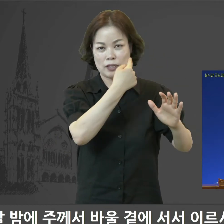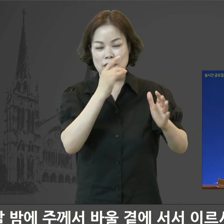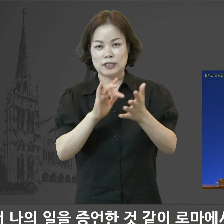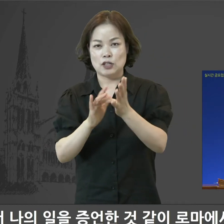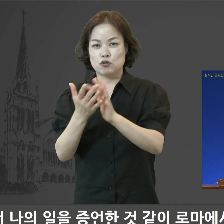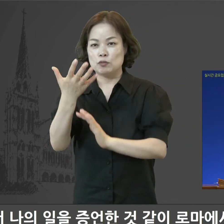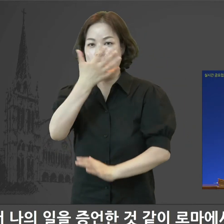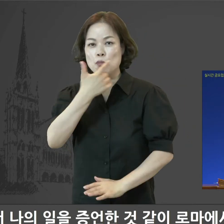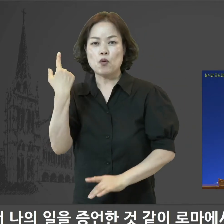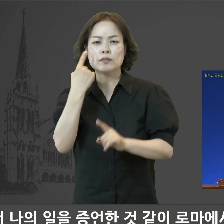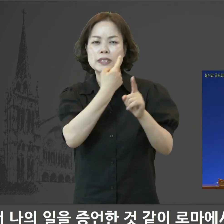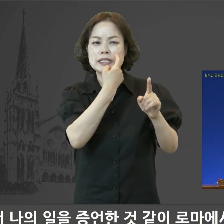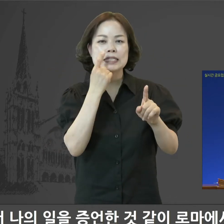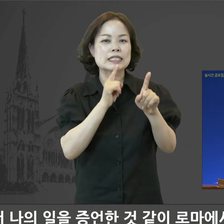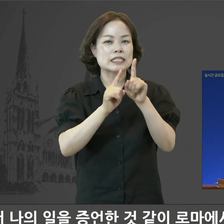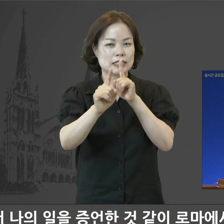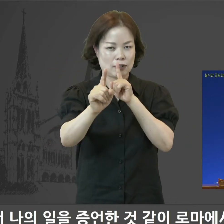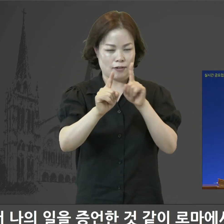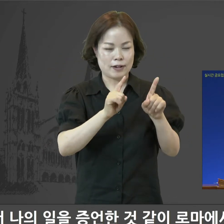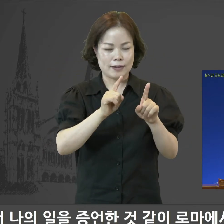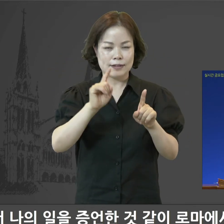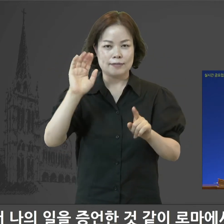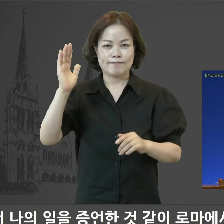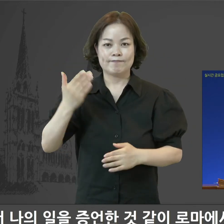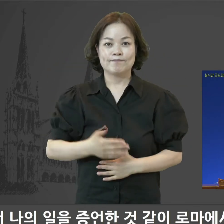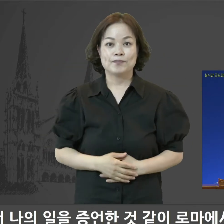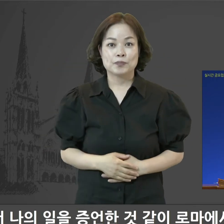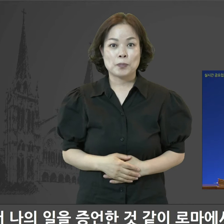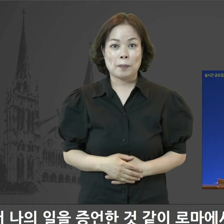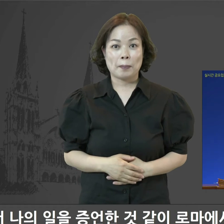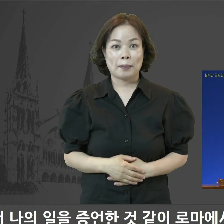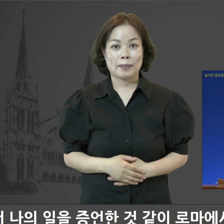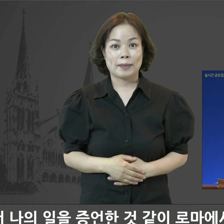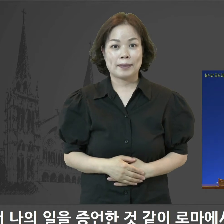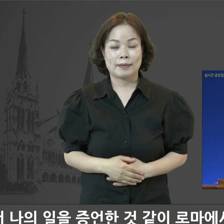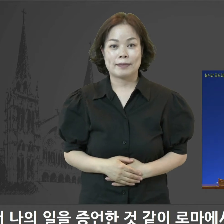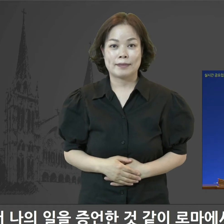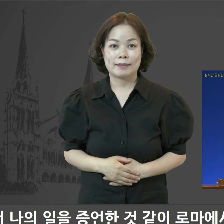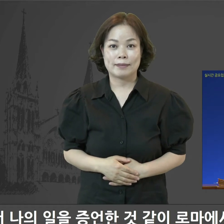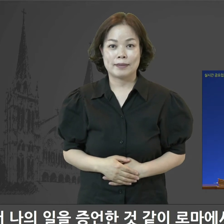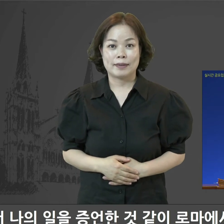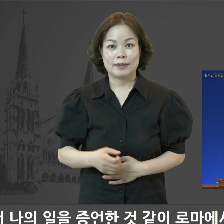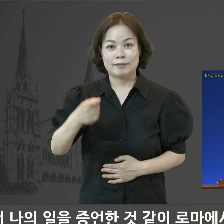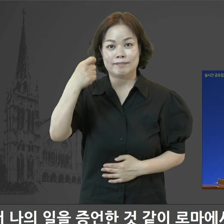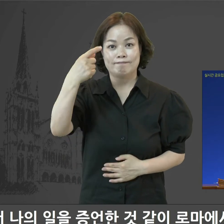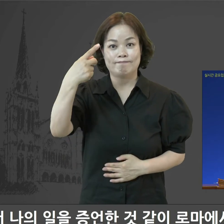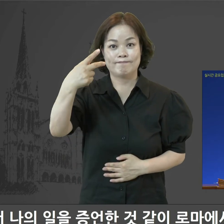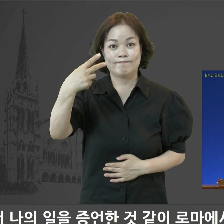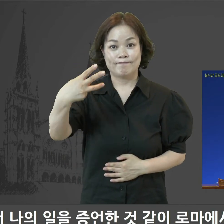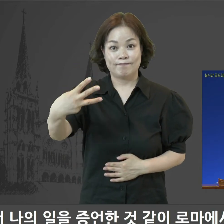증언하여야 하리라 하시니라. 여기서 세 가지